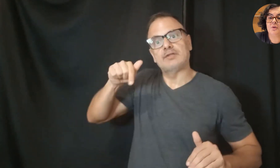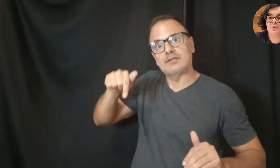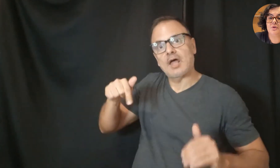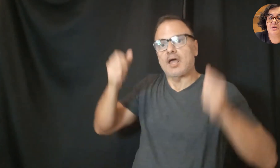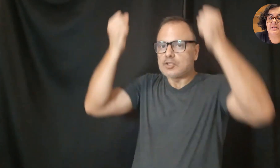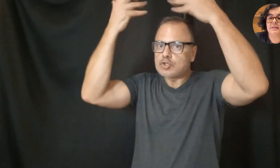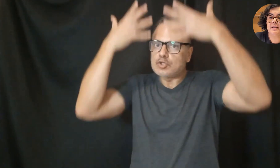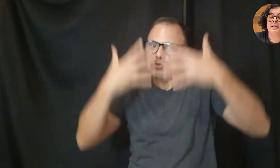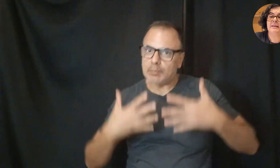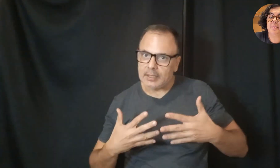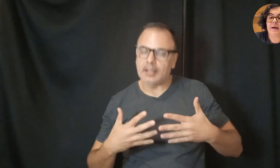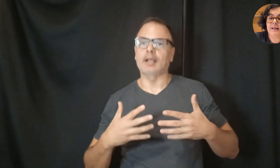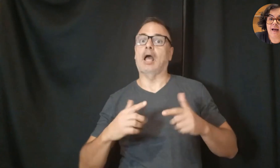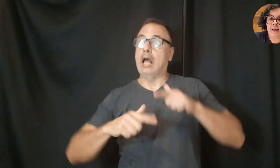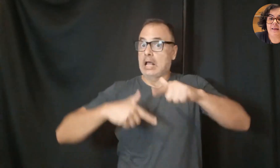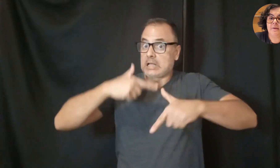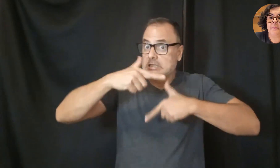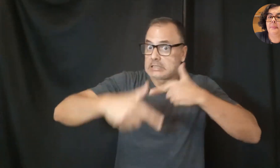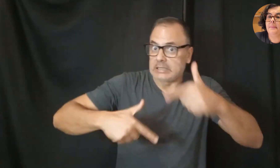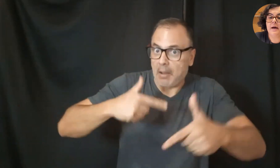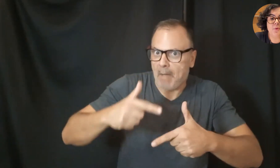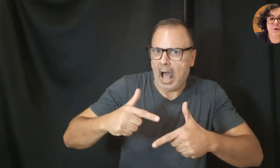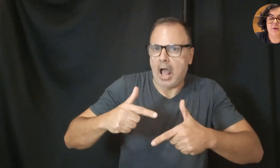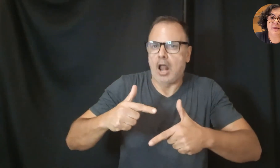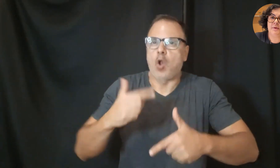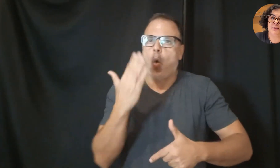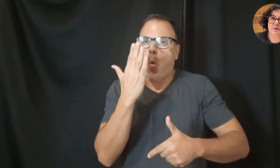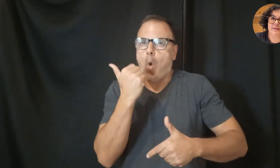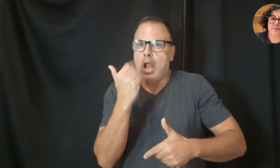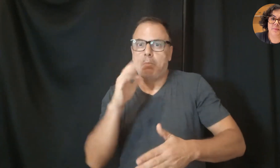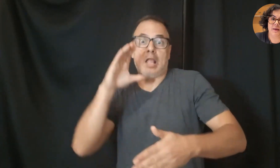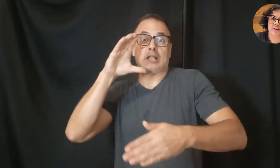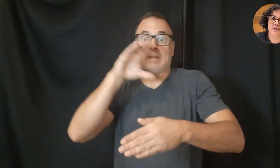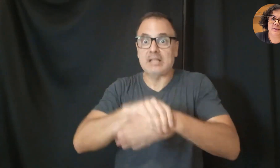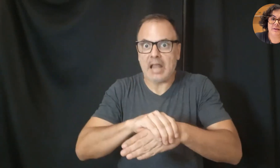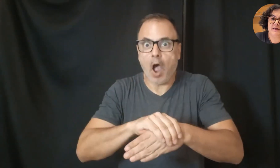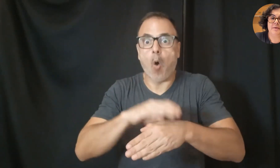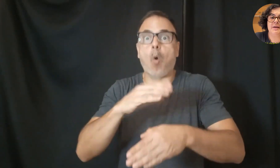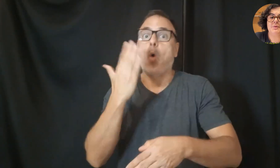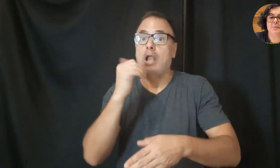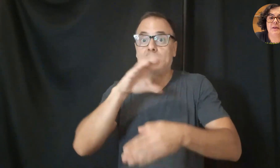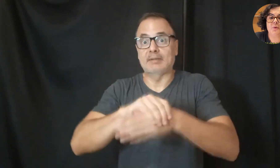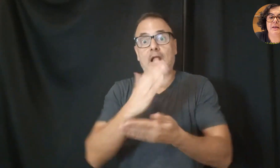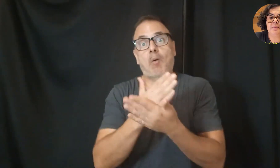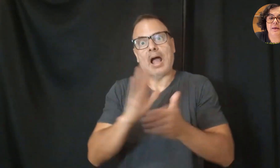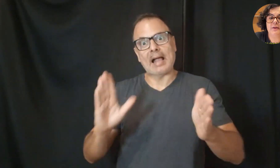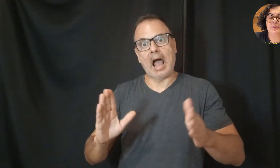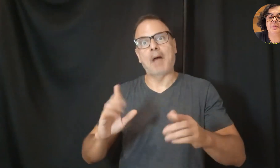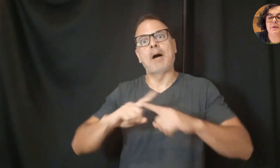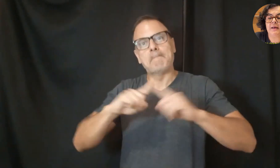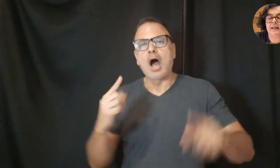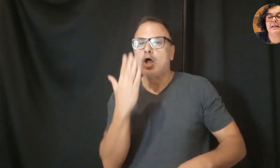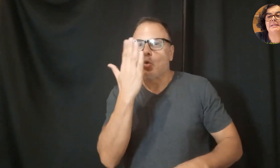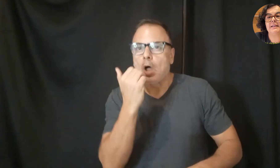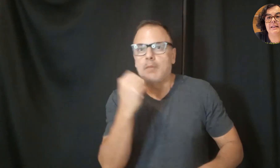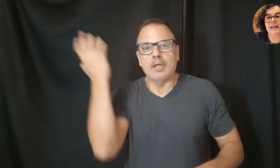nos diz: Trabalhai não pelo alimento que se perde, mas pelo alimento que permanece até a